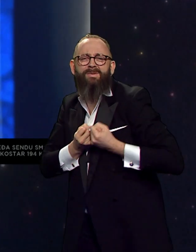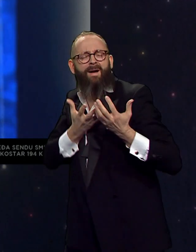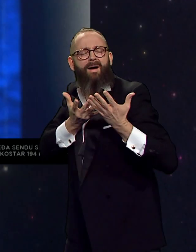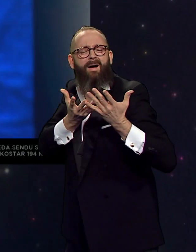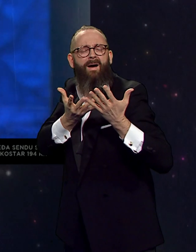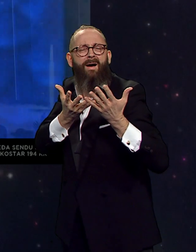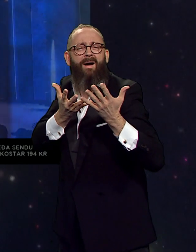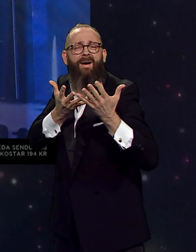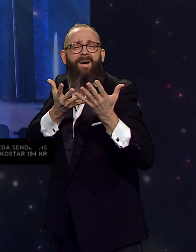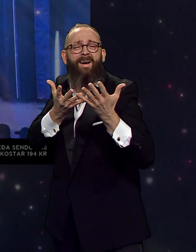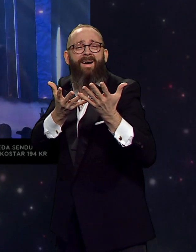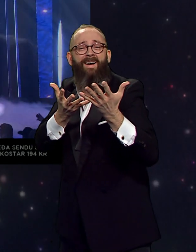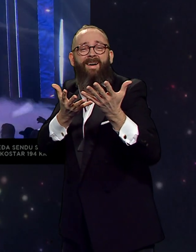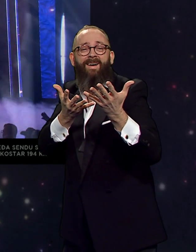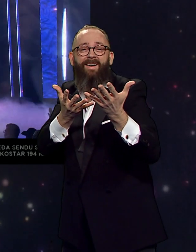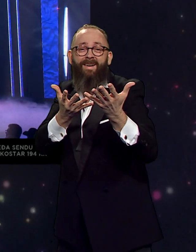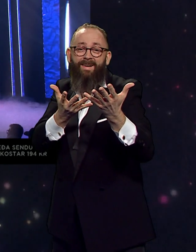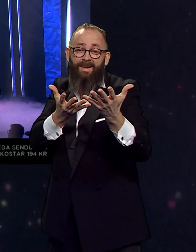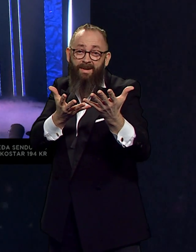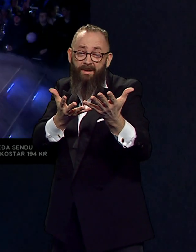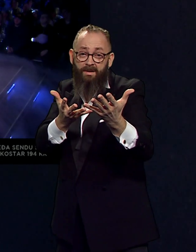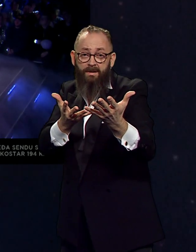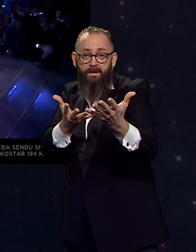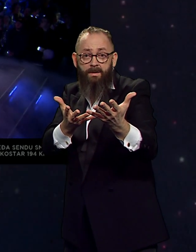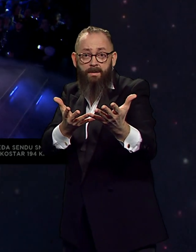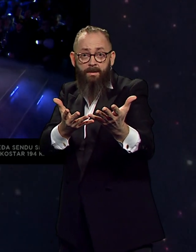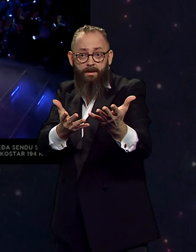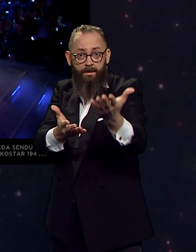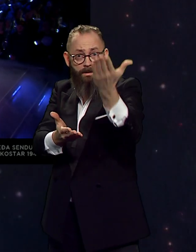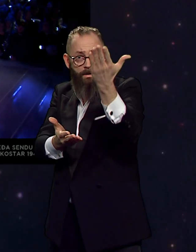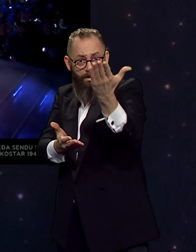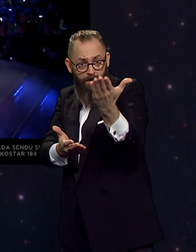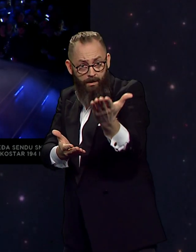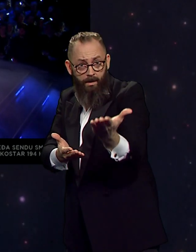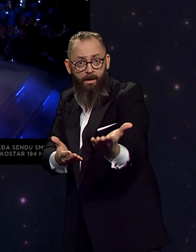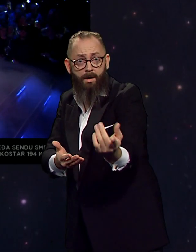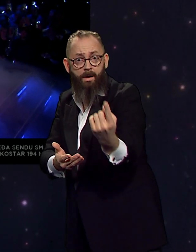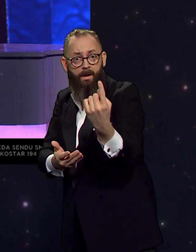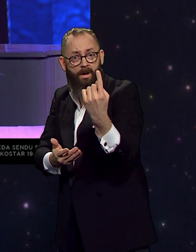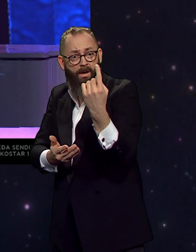orðfát hjálp að finna líkama